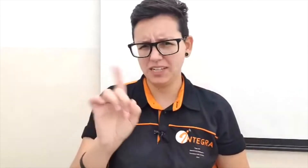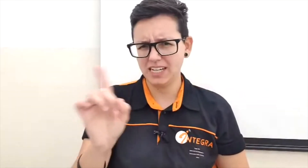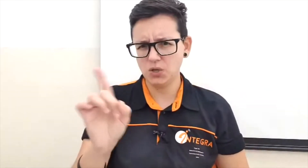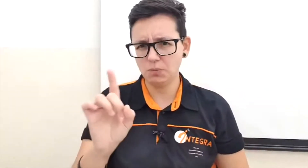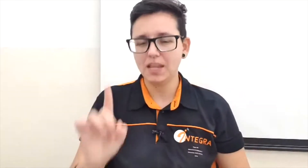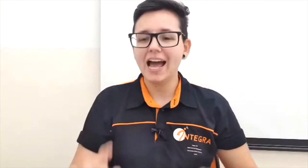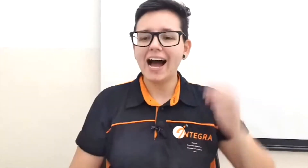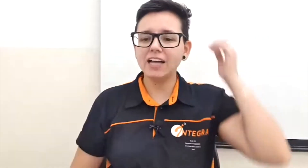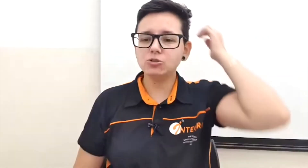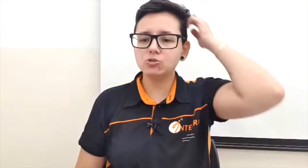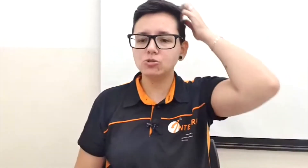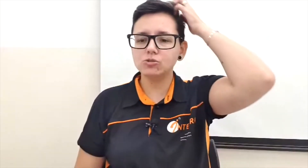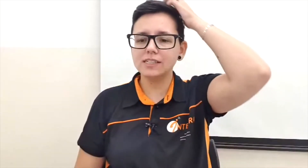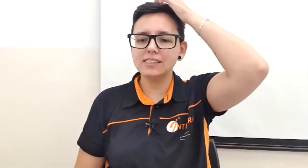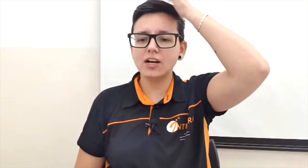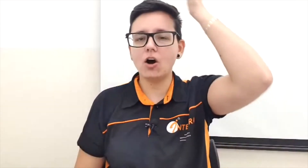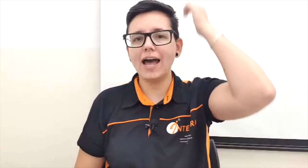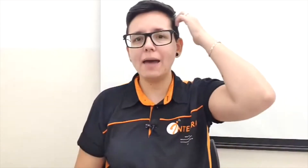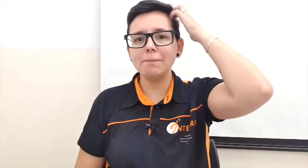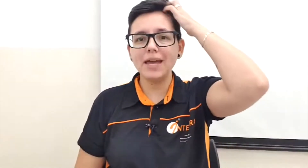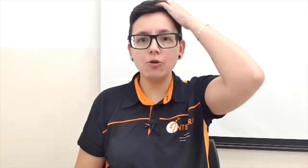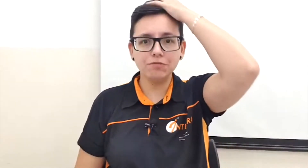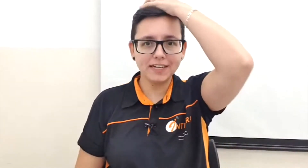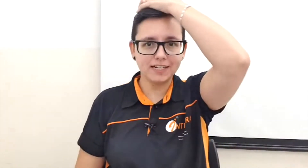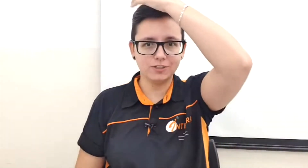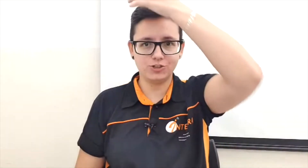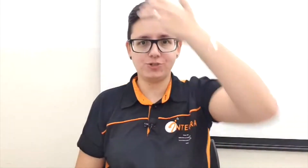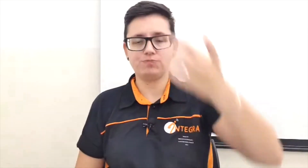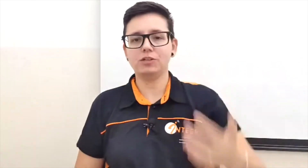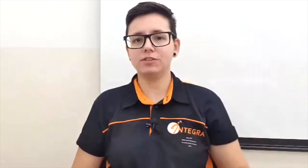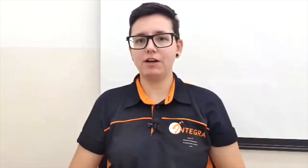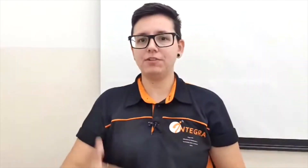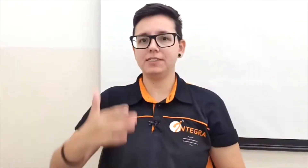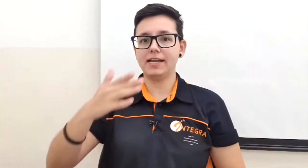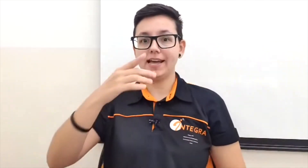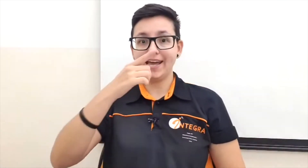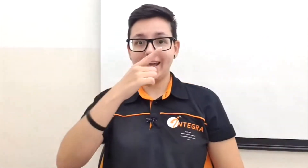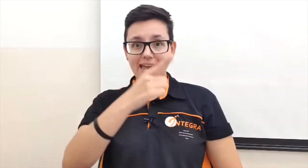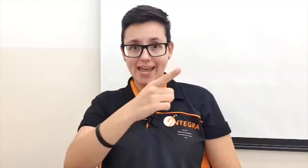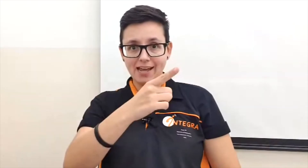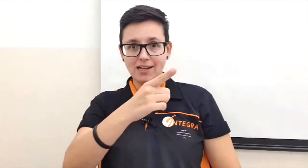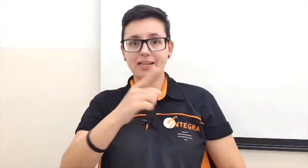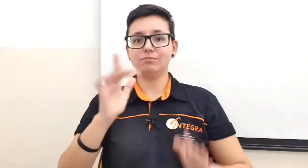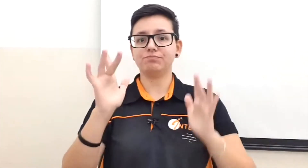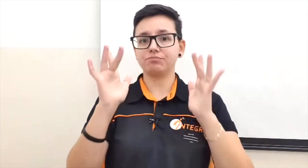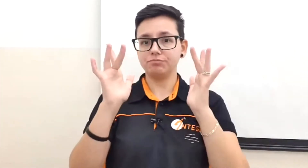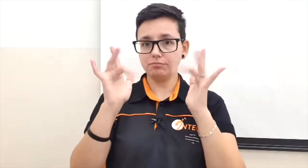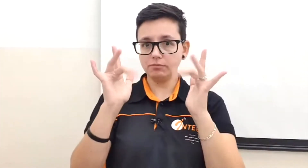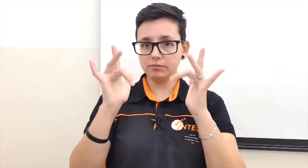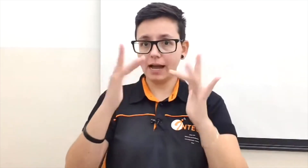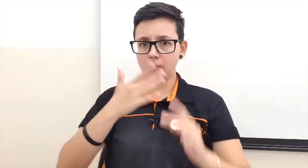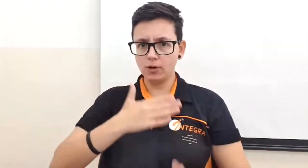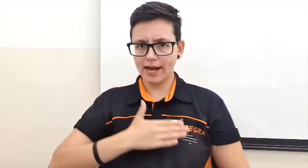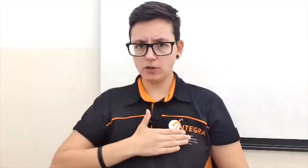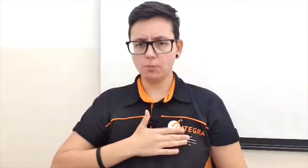não. Aí os surdos assim, ó, é meu ficante. Então, você vai fazer, ele, namorado